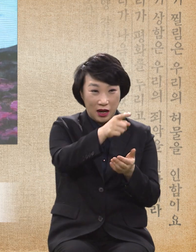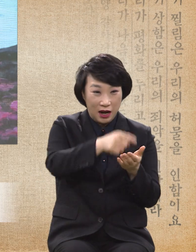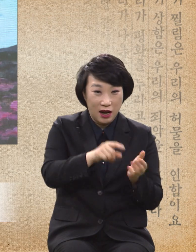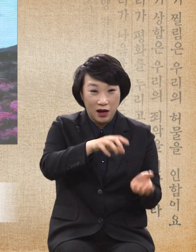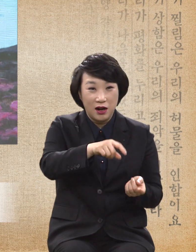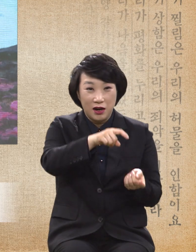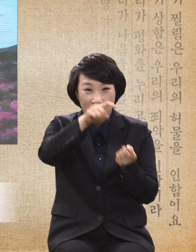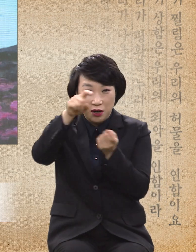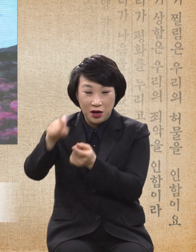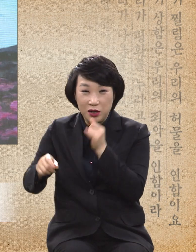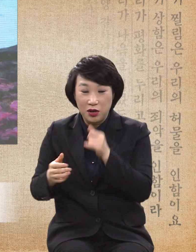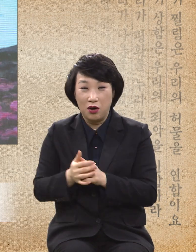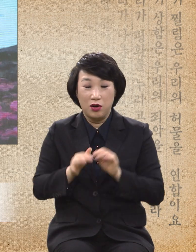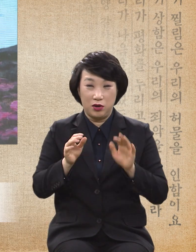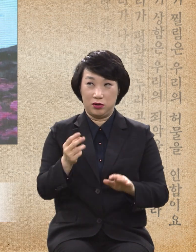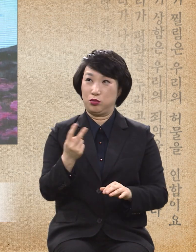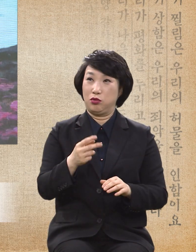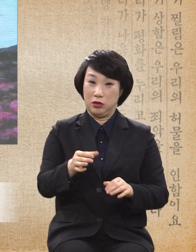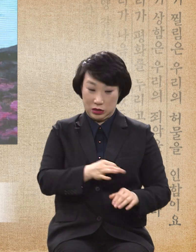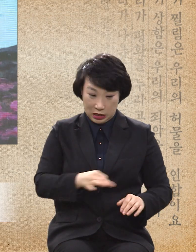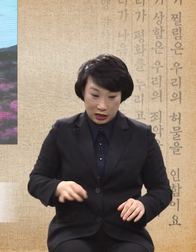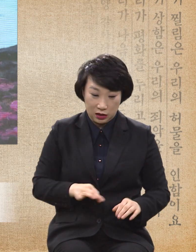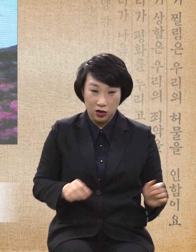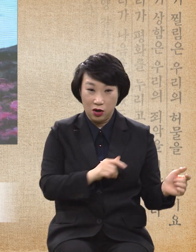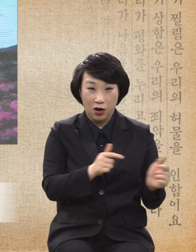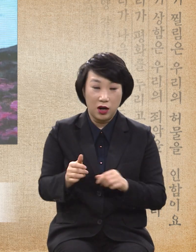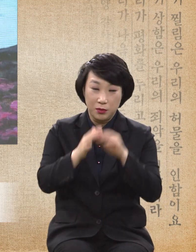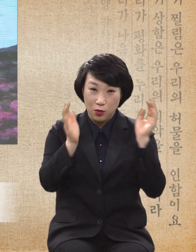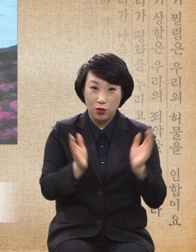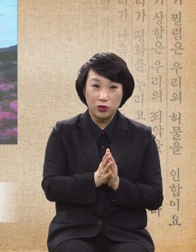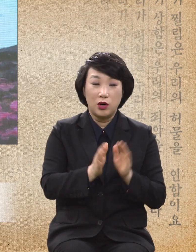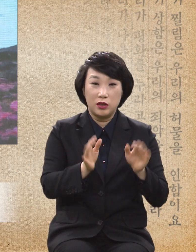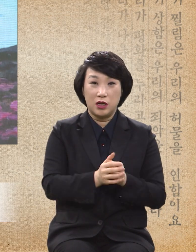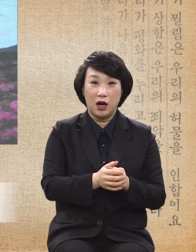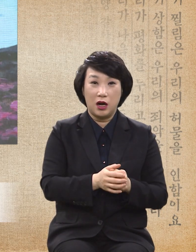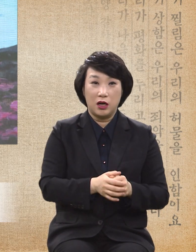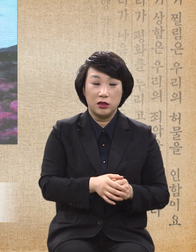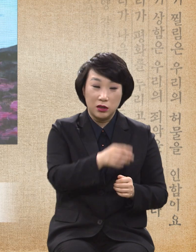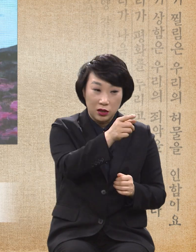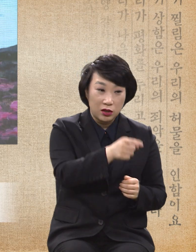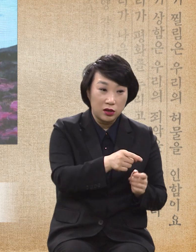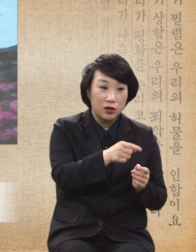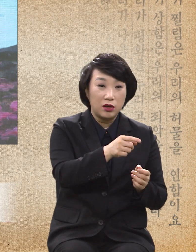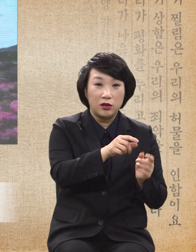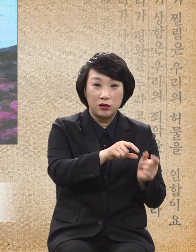모든 장기를 다 이식할 수 있대요. 근데 위장은 안 된대.